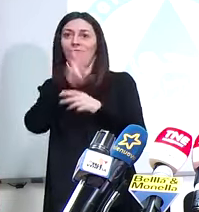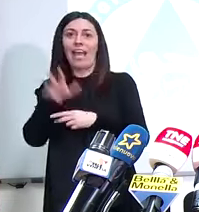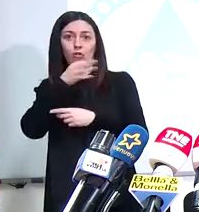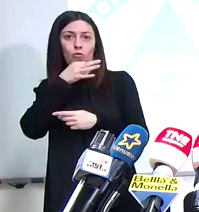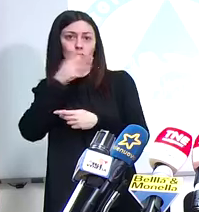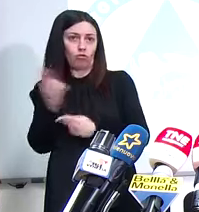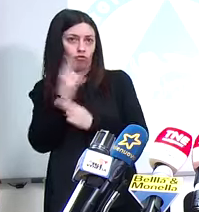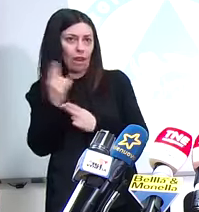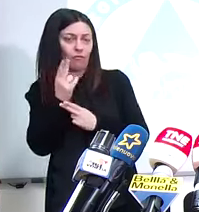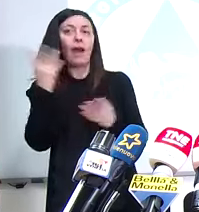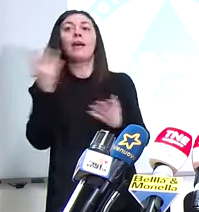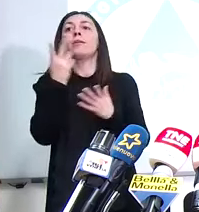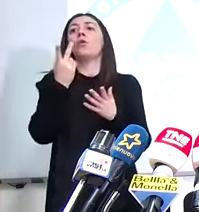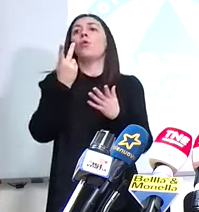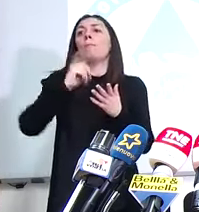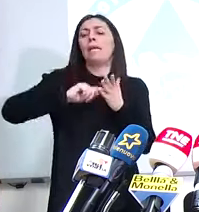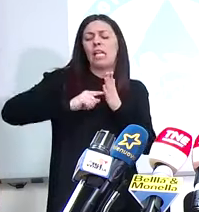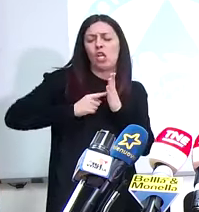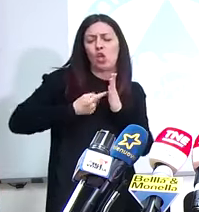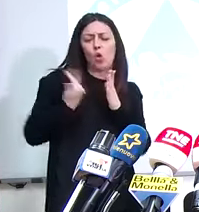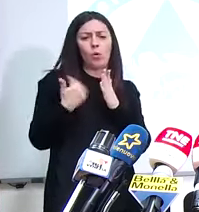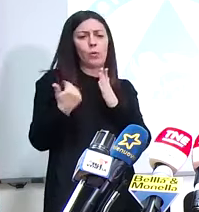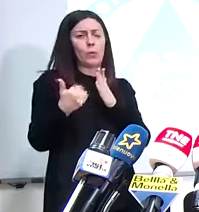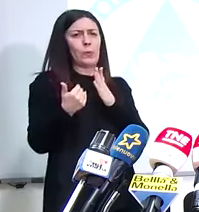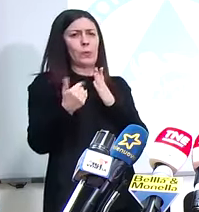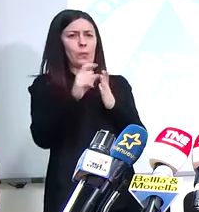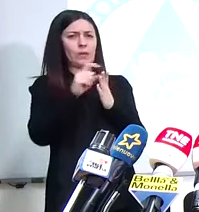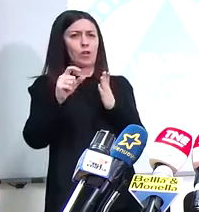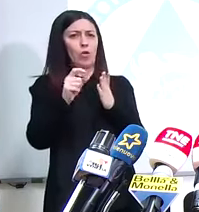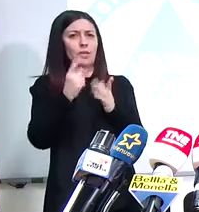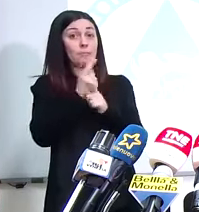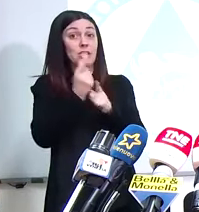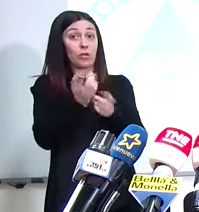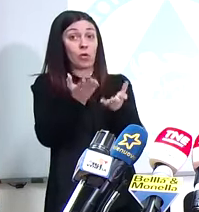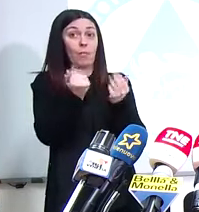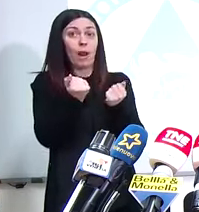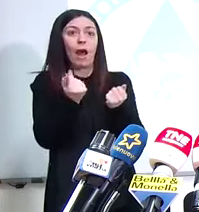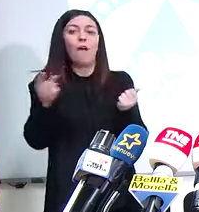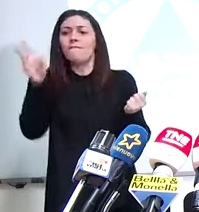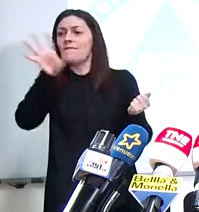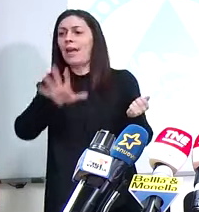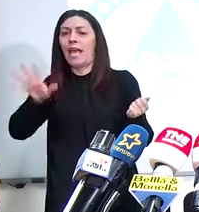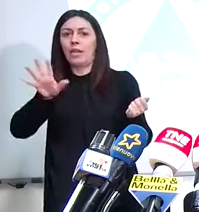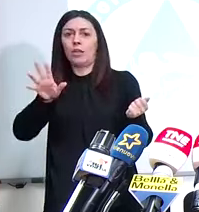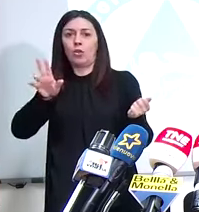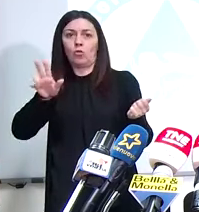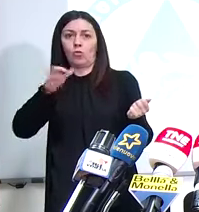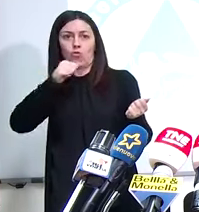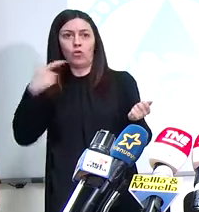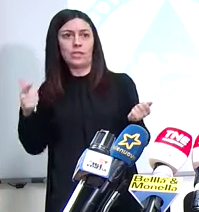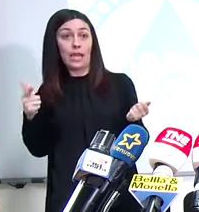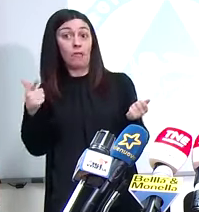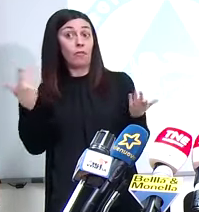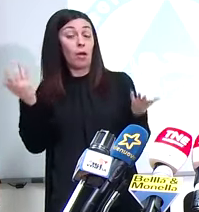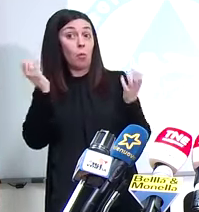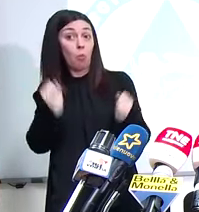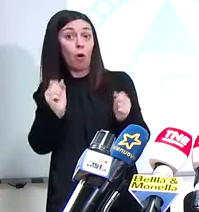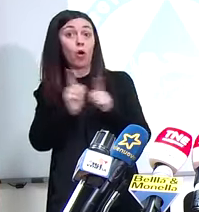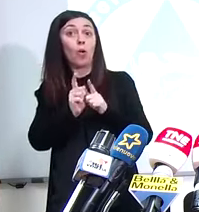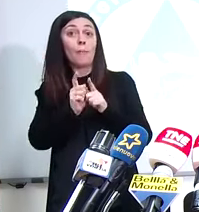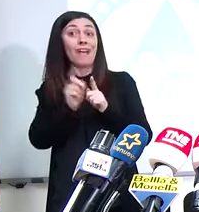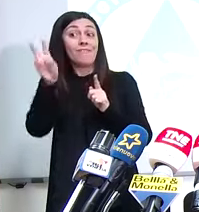molto superiori a quelli che sono i nostri abitanti e che quindi in questo senso magari l'unione con altre regioni potrebbe aiutare a